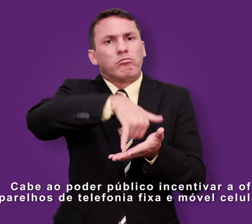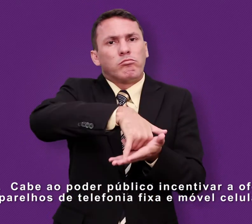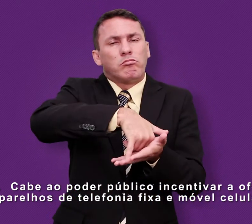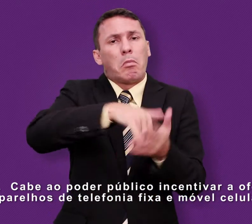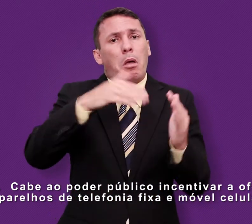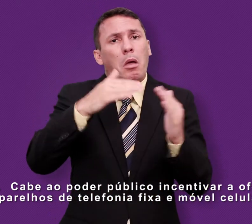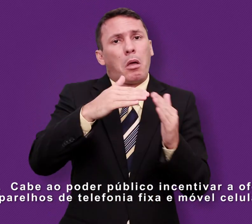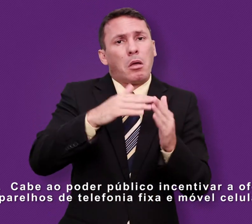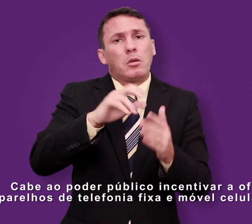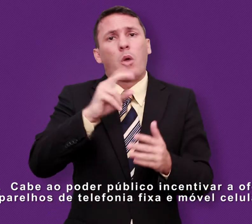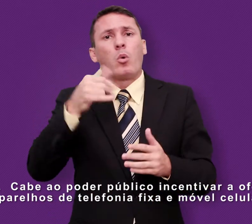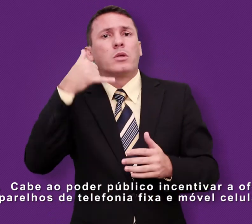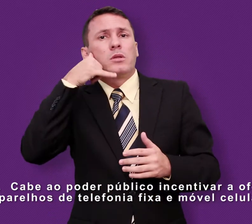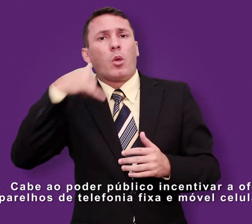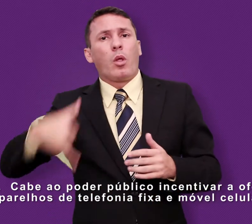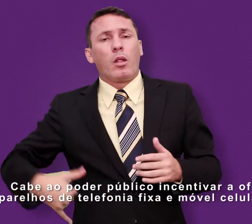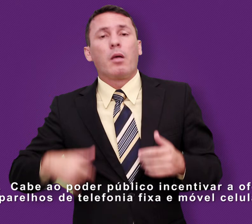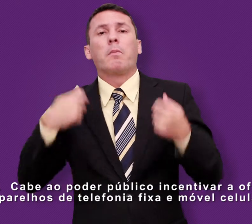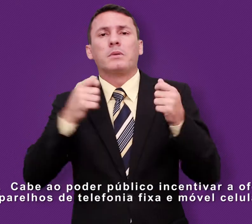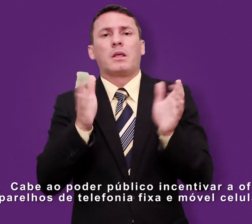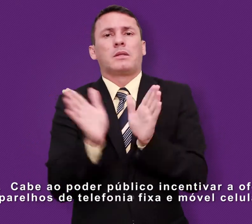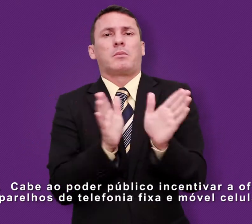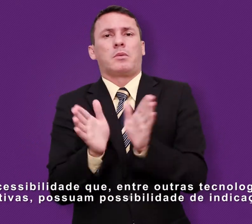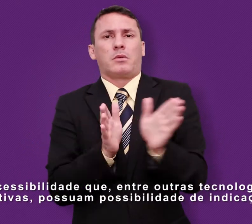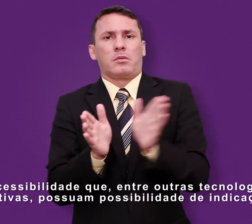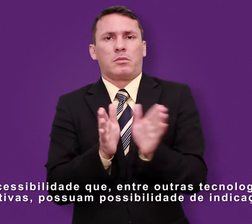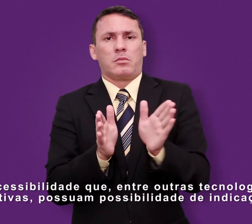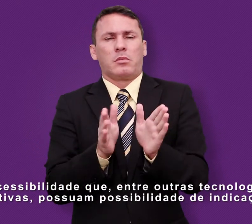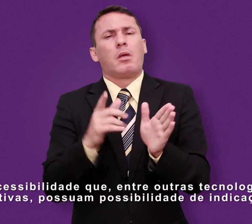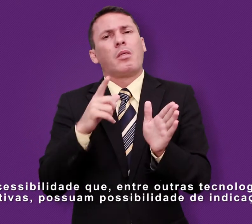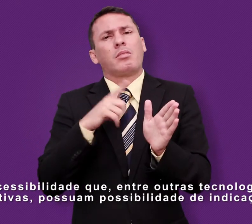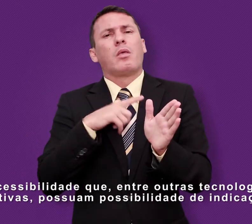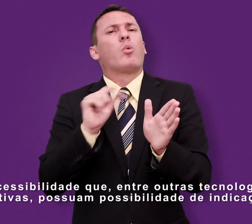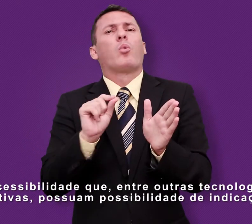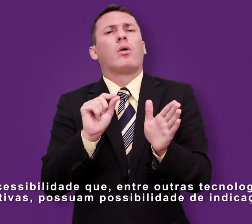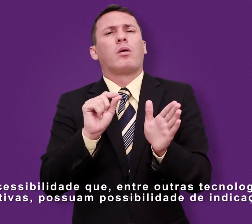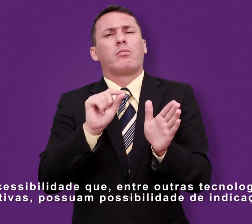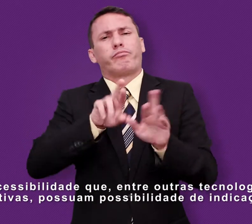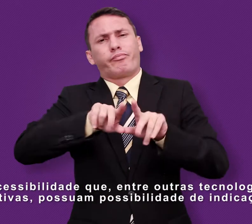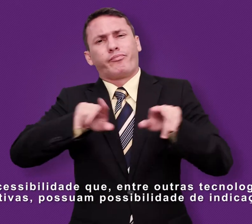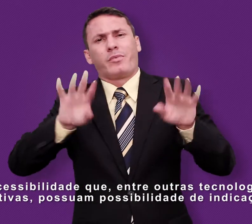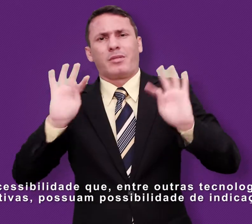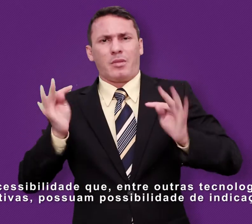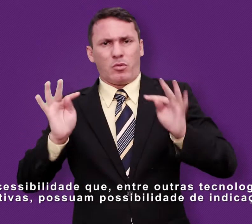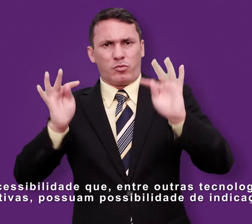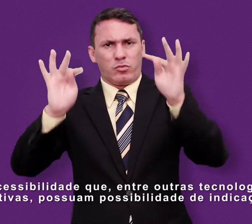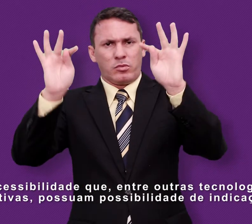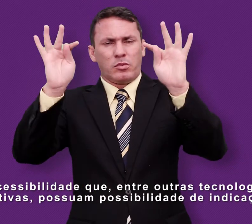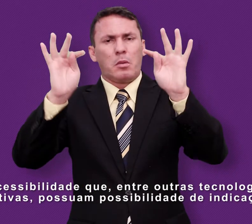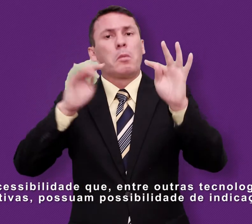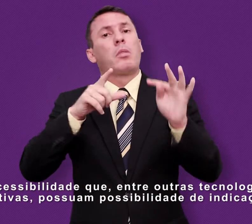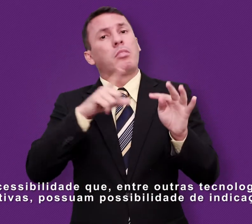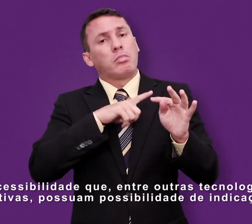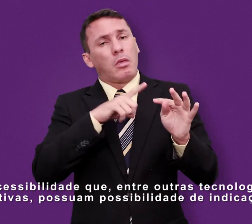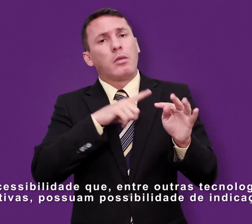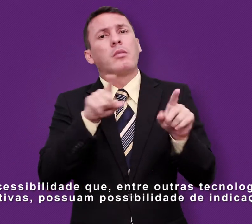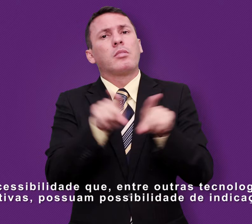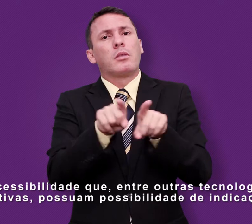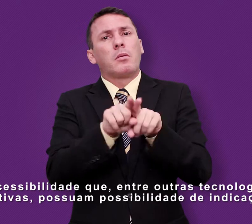de telefonia fixa e móvel celular com acessibilidade que, entre outras tecnologias assistivas,